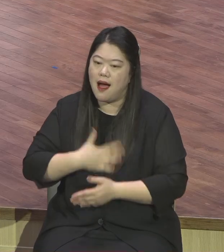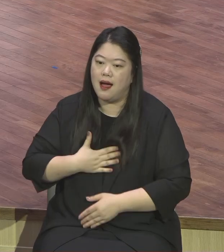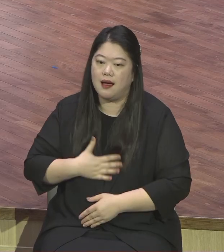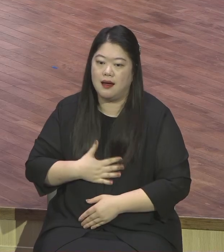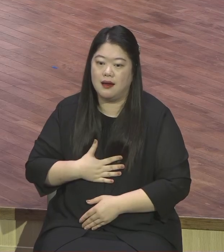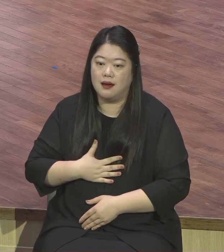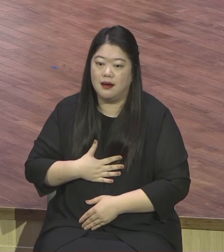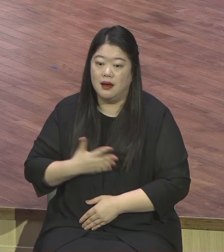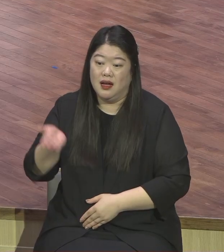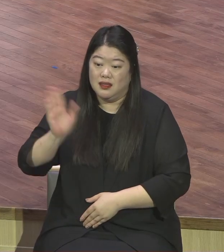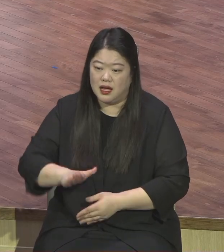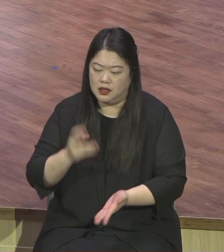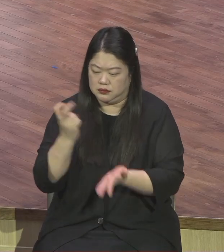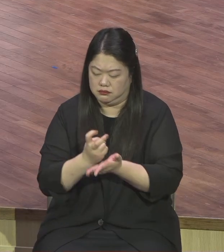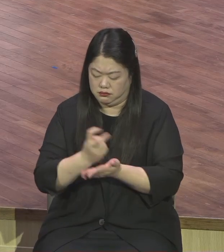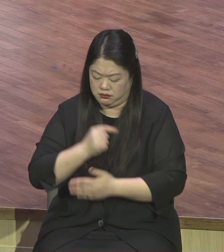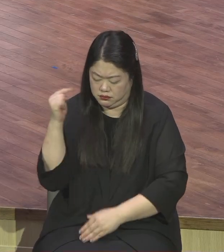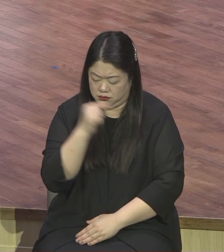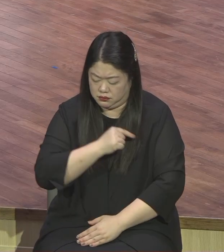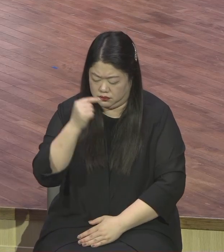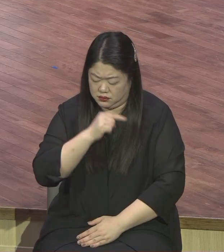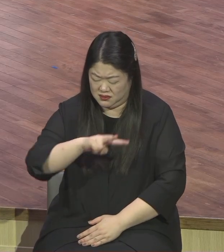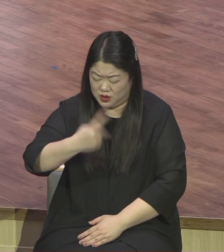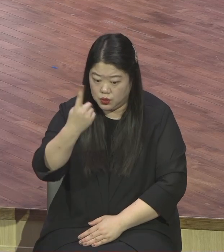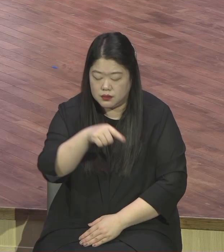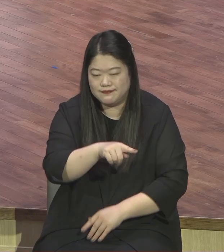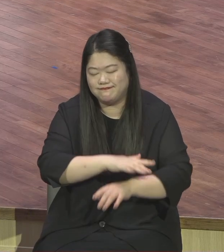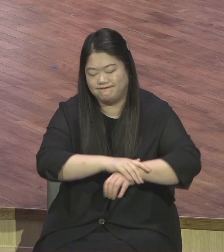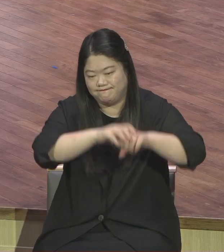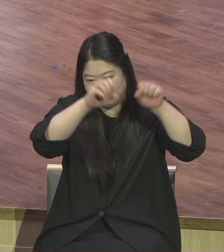안타까워가지고 그렇게 이 편지를 지금 쓰고 있는 겁니다.